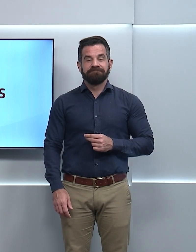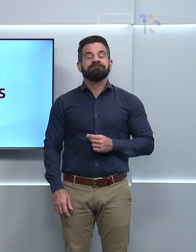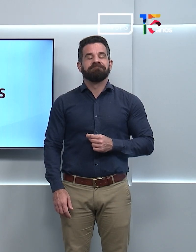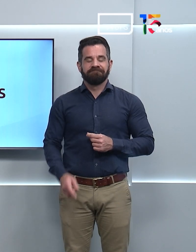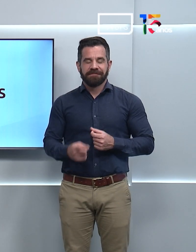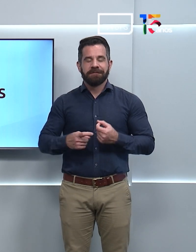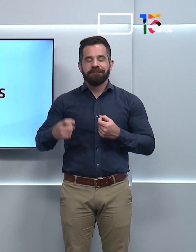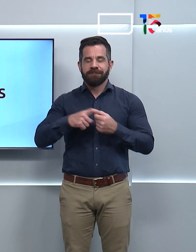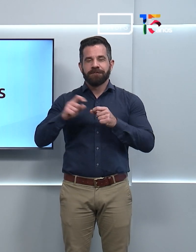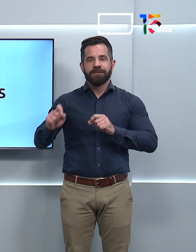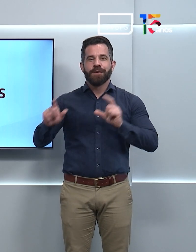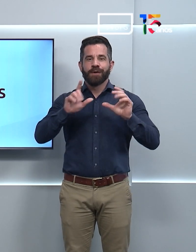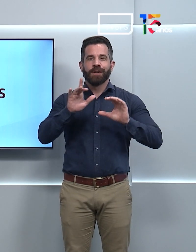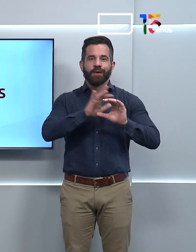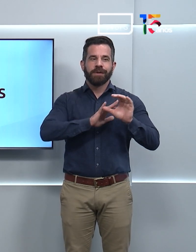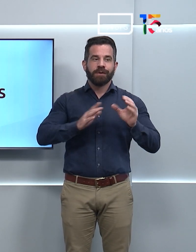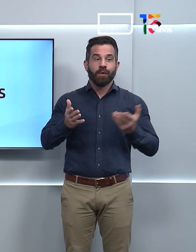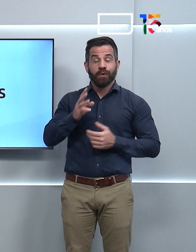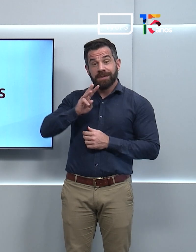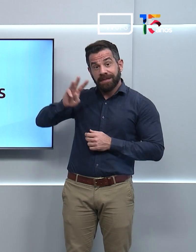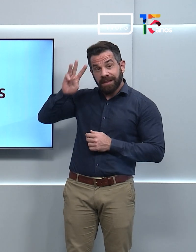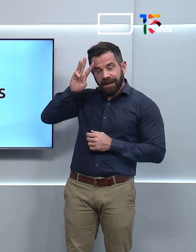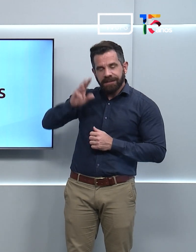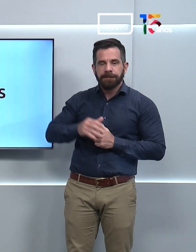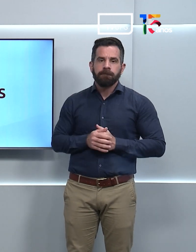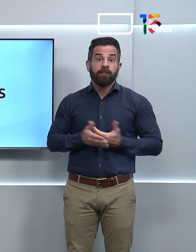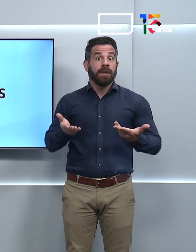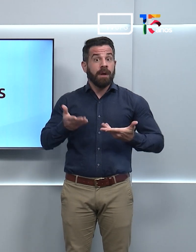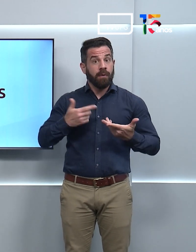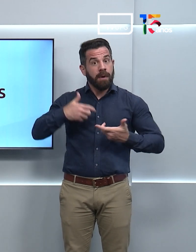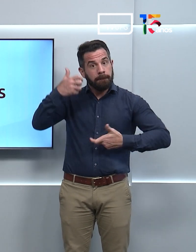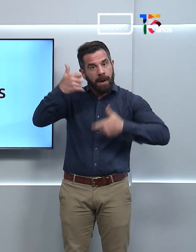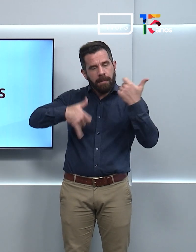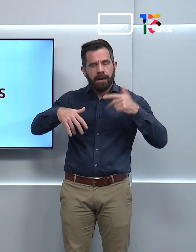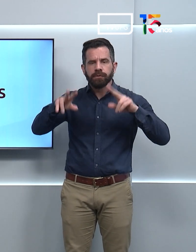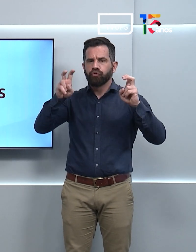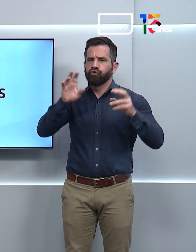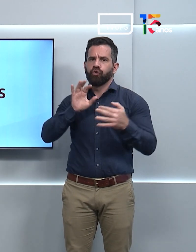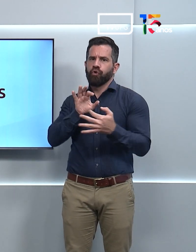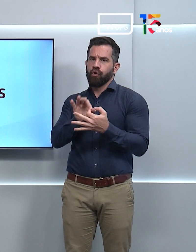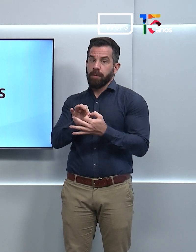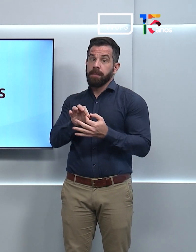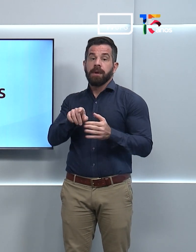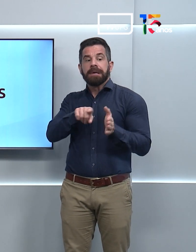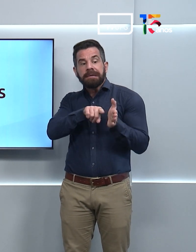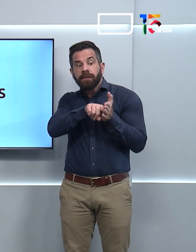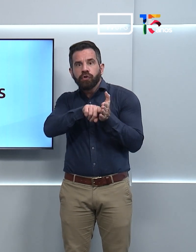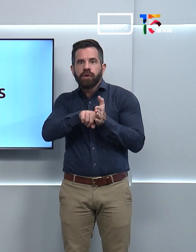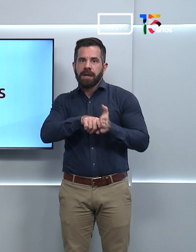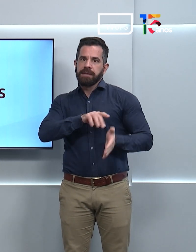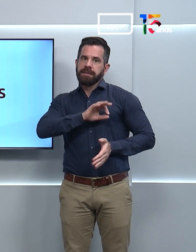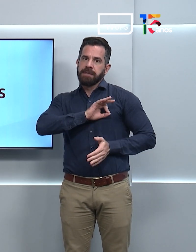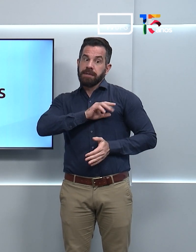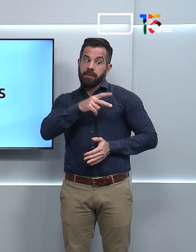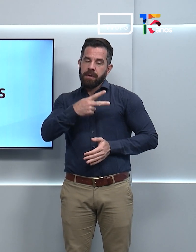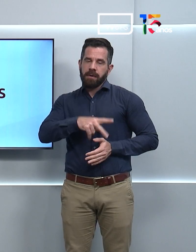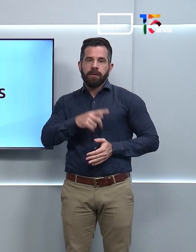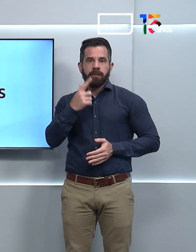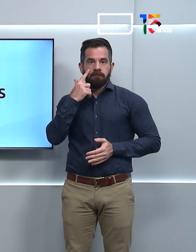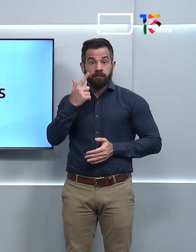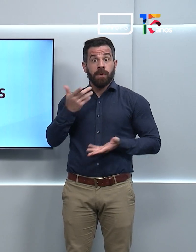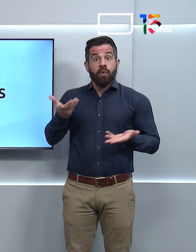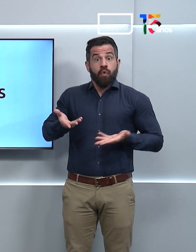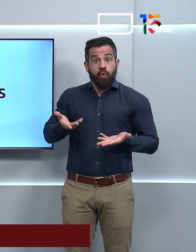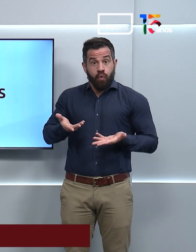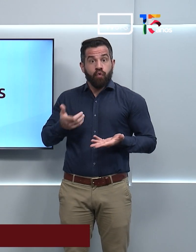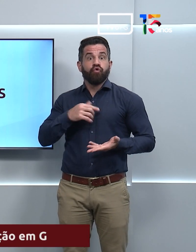Estamos de volta com Conexões dessa terça-feira. E agora a gente fala aí de investigações aqui no estado. A Polícia Civil de Goiás começou